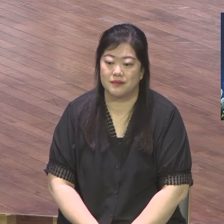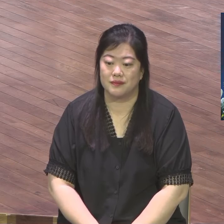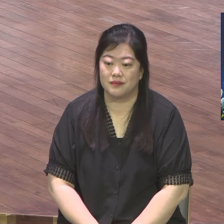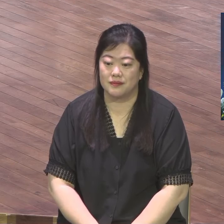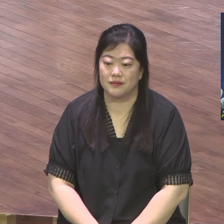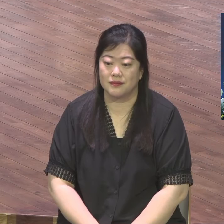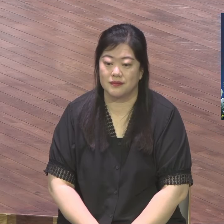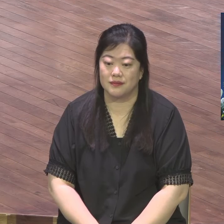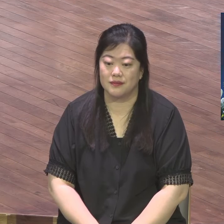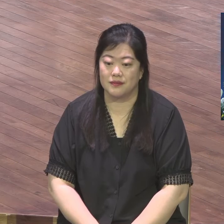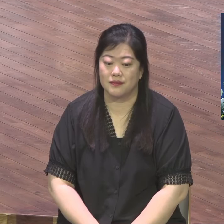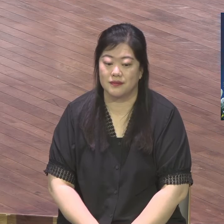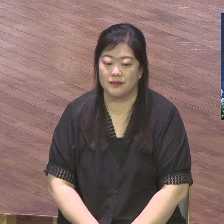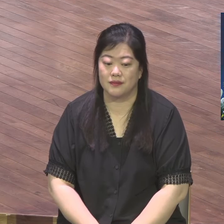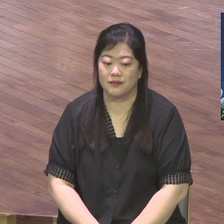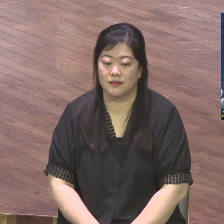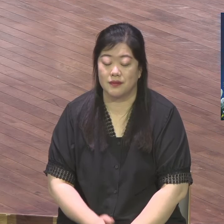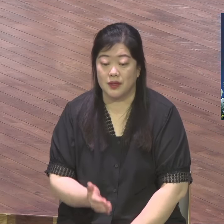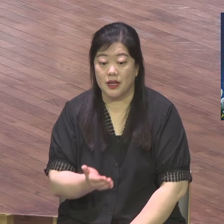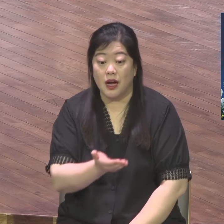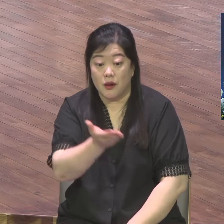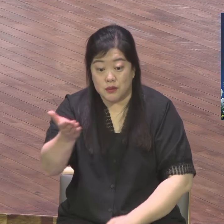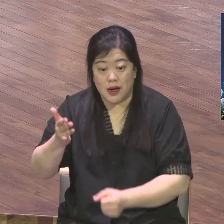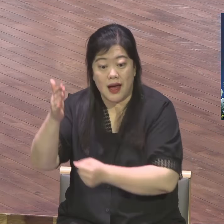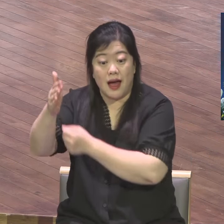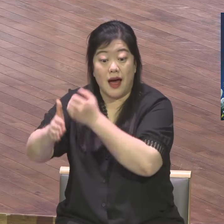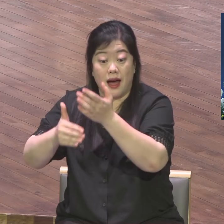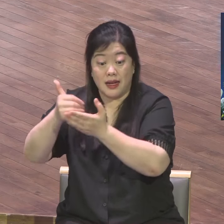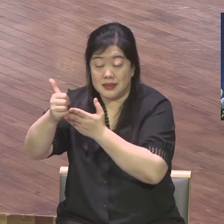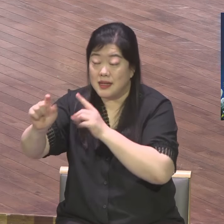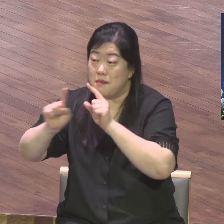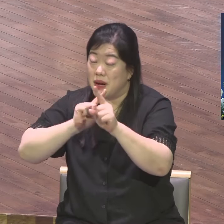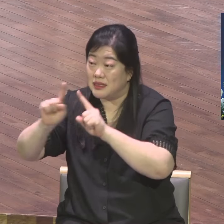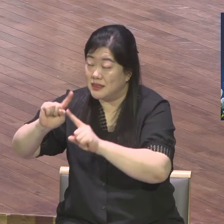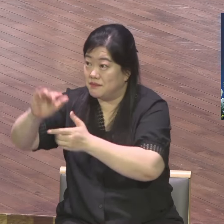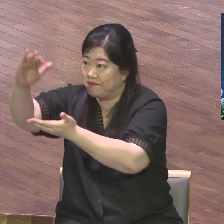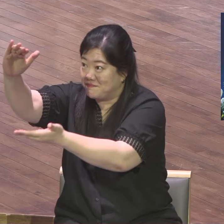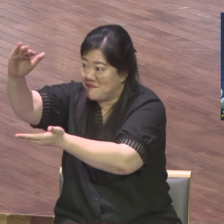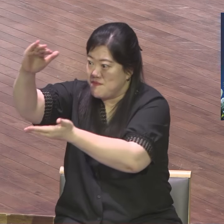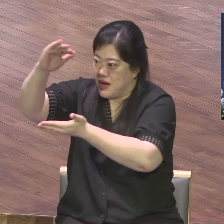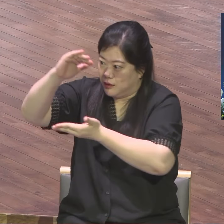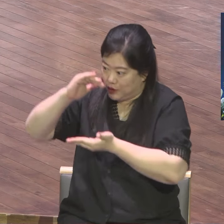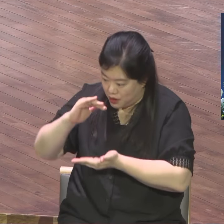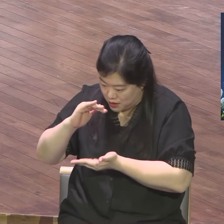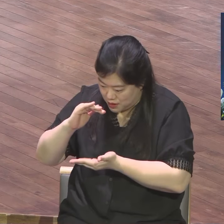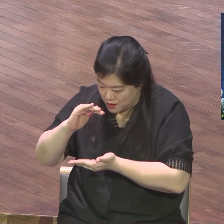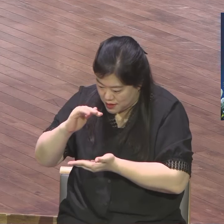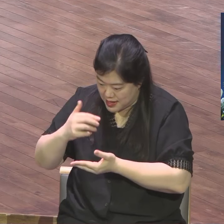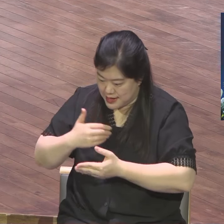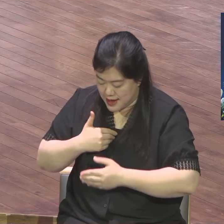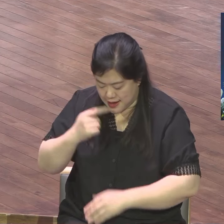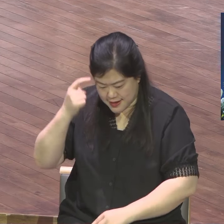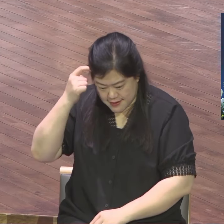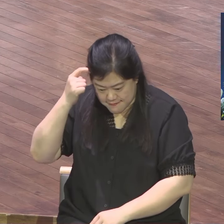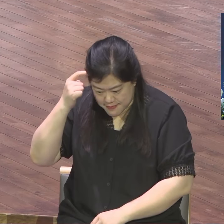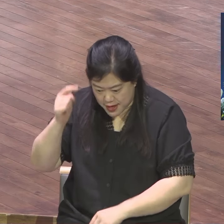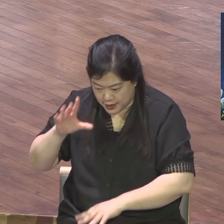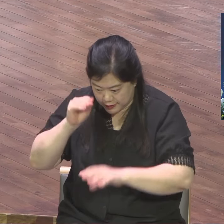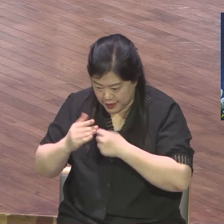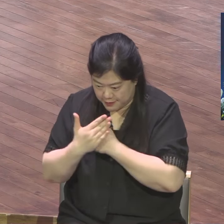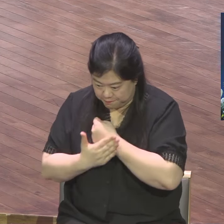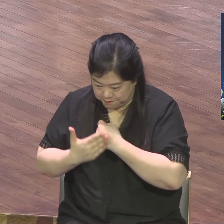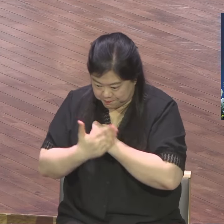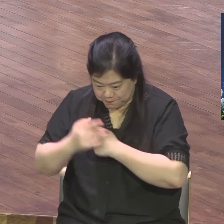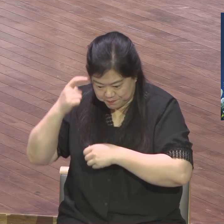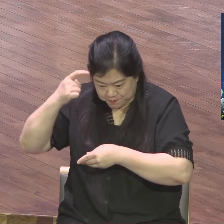여러분이 하나님의 말씀을 내 영혼 속에, 내 심령 속에, 내 가슴 속에 뿌리 내리는